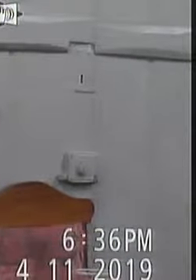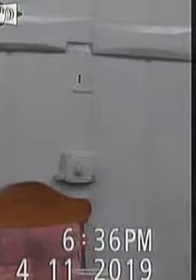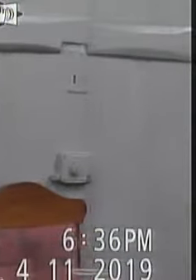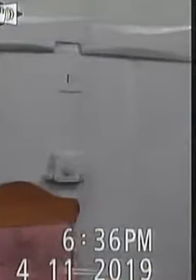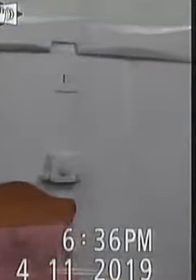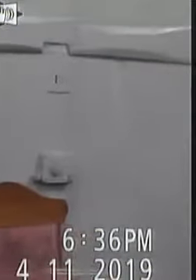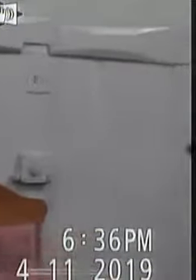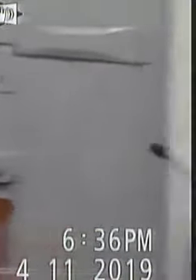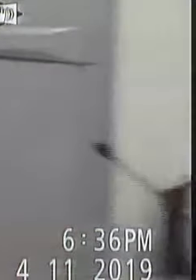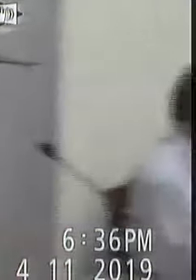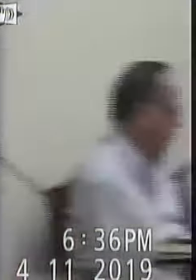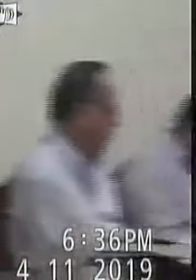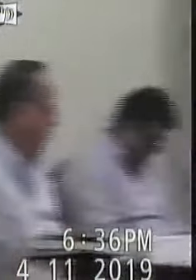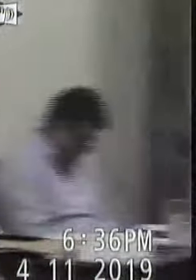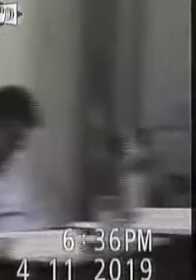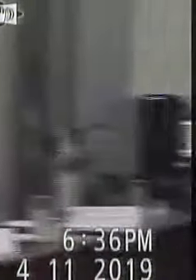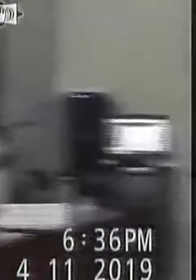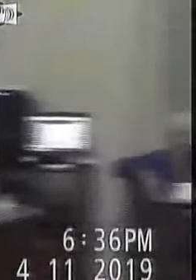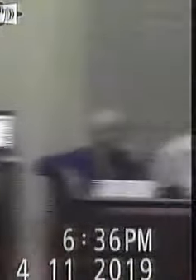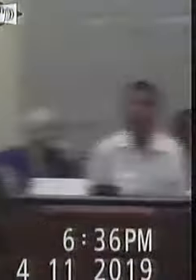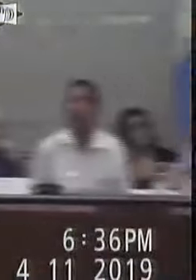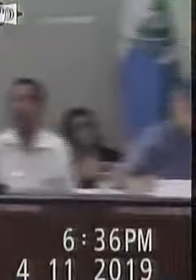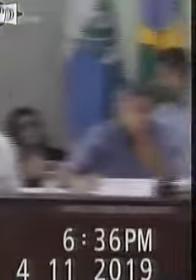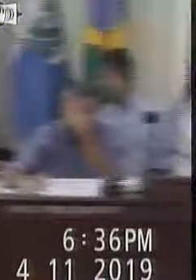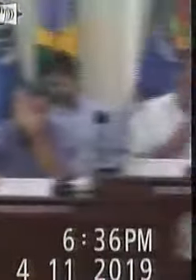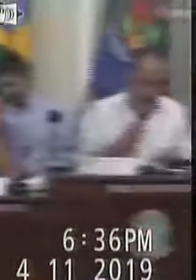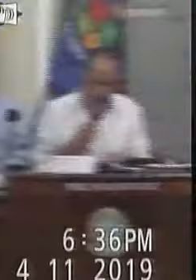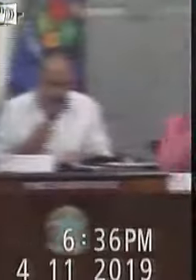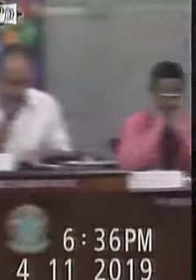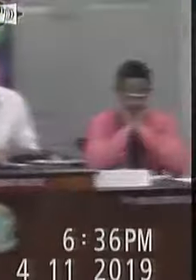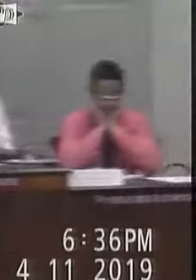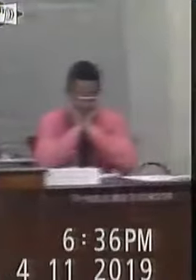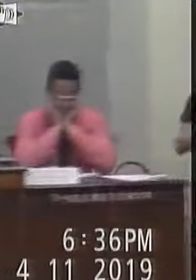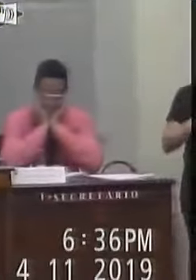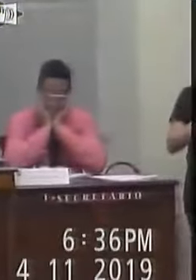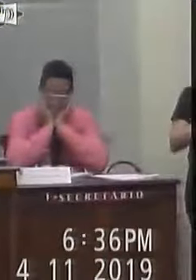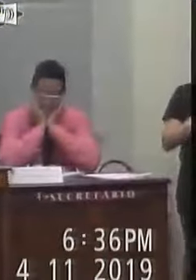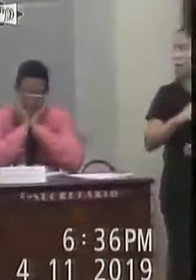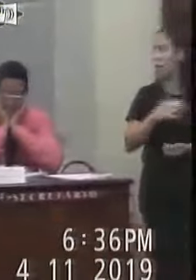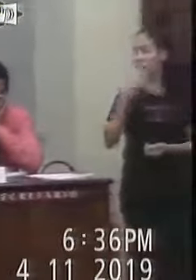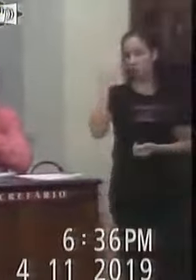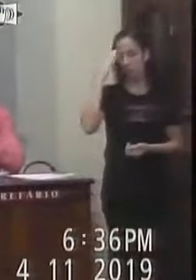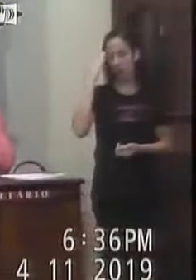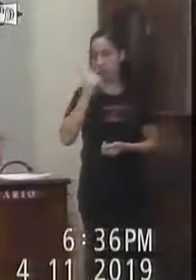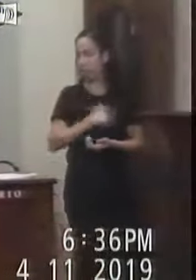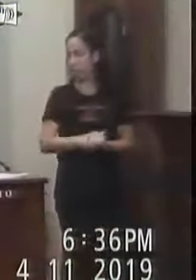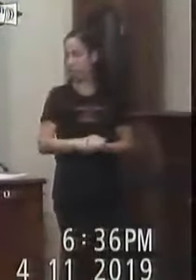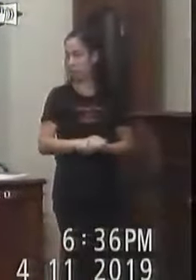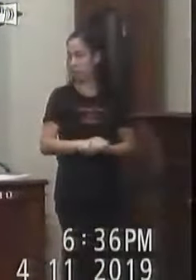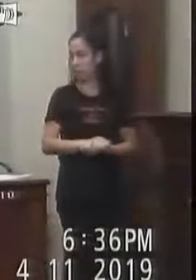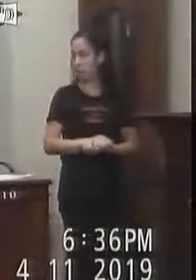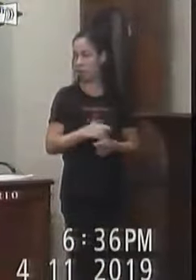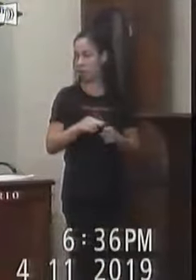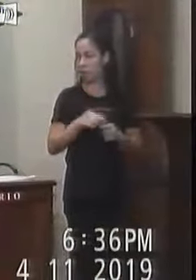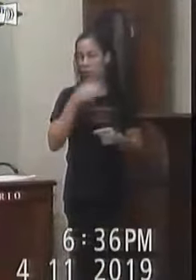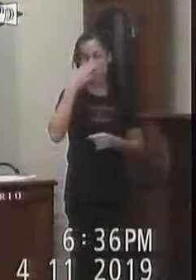vou Eu vou explicar E o vereador Professor Rafael Ele entende Eu acho que ele entende